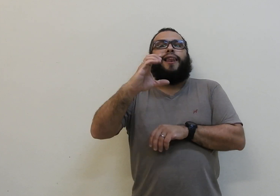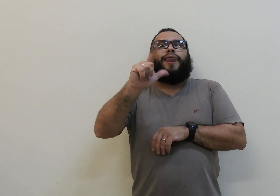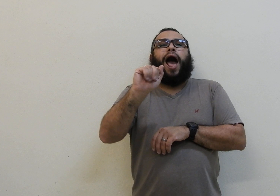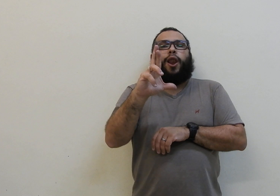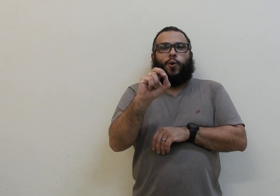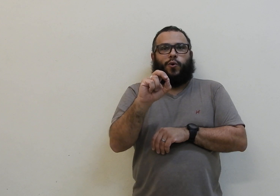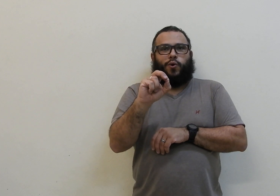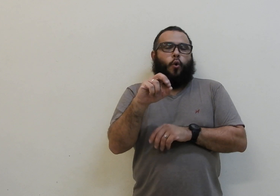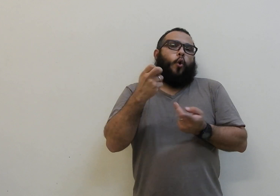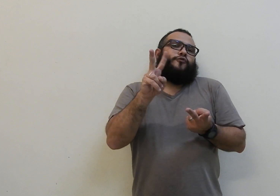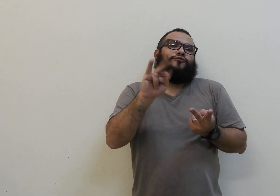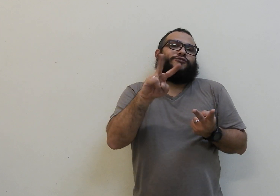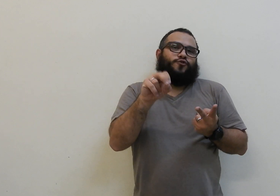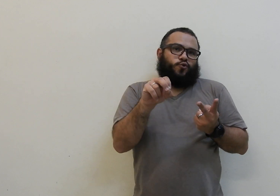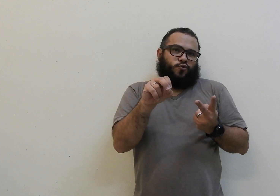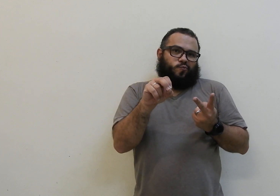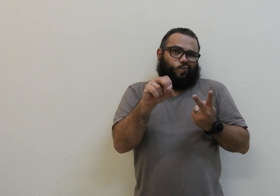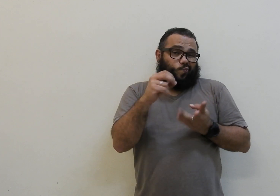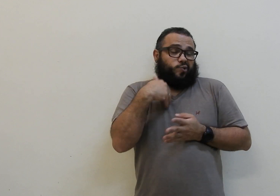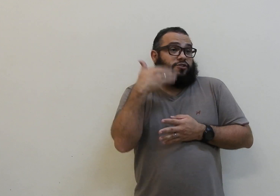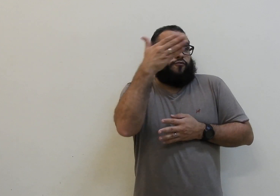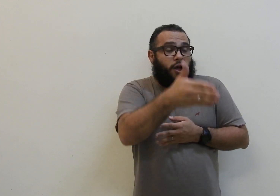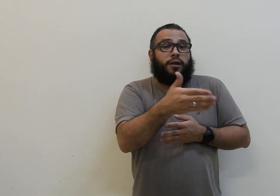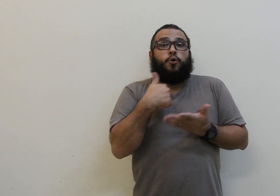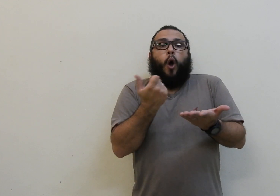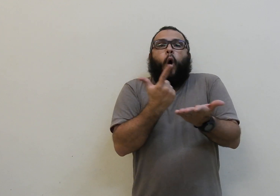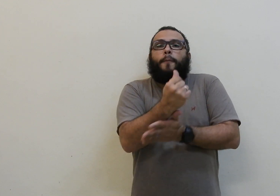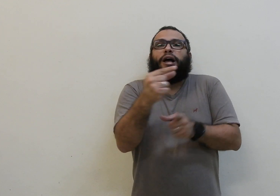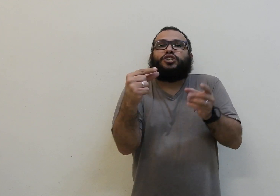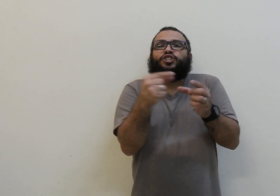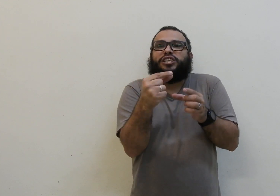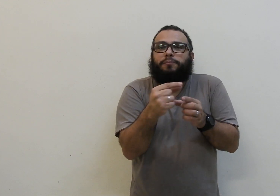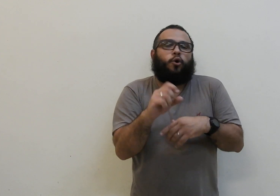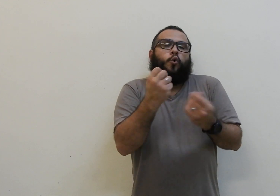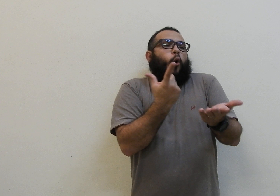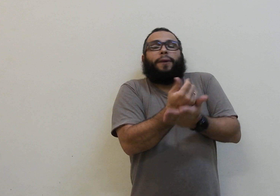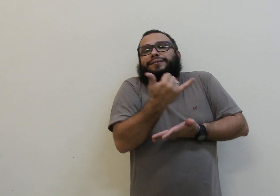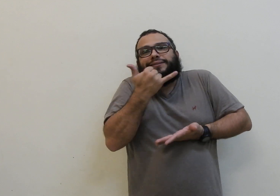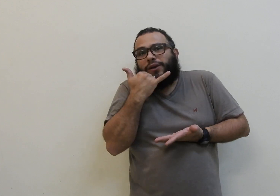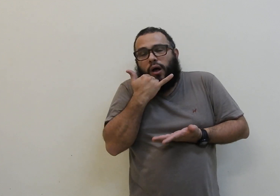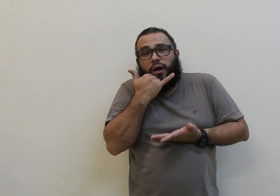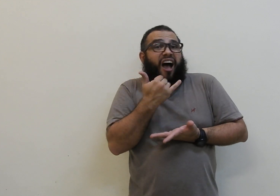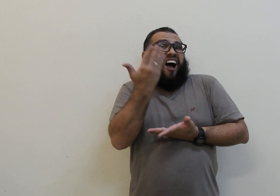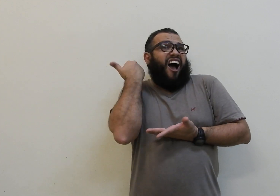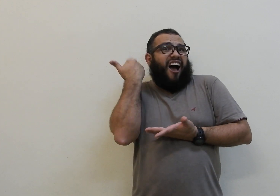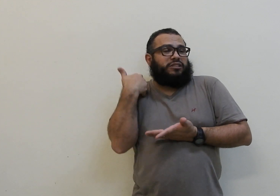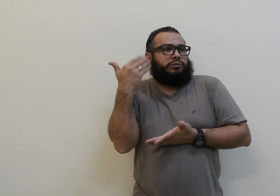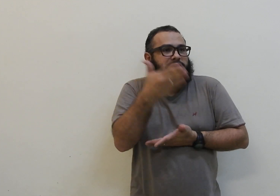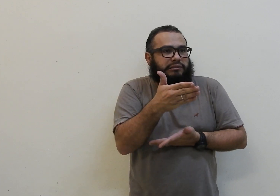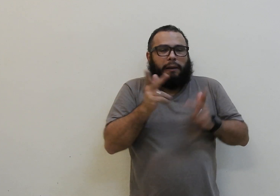Antes disso, vou dar um exemplo. Ia na loja da Claro ou da Vivo e queria comprar um chip ou um